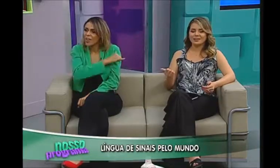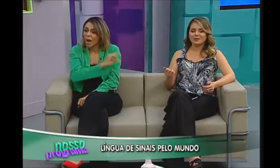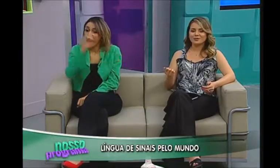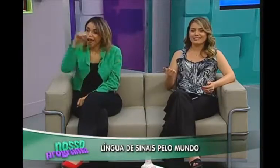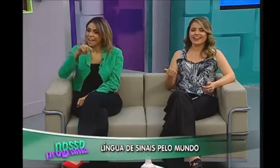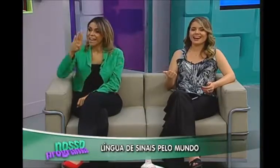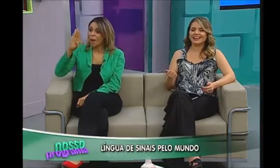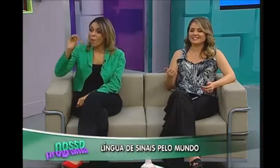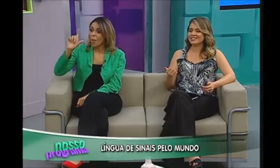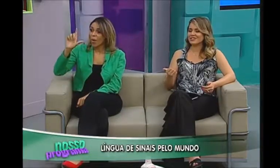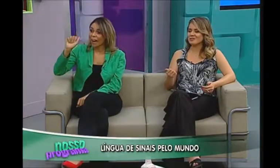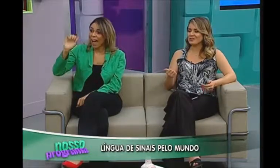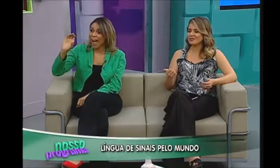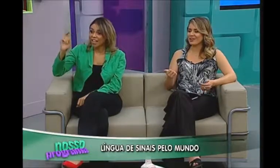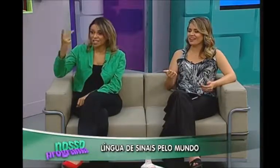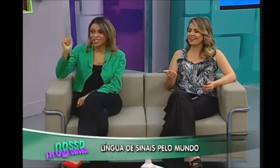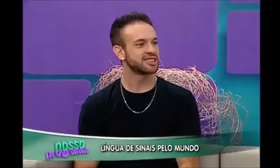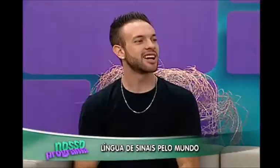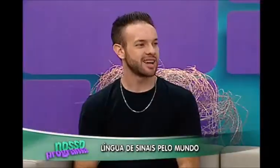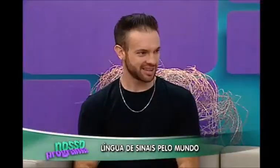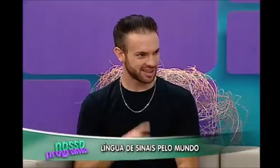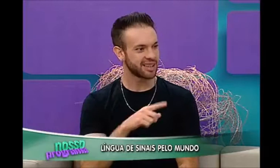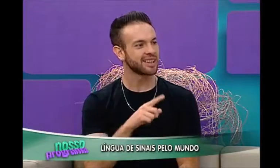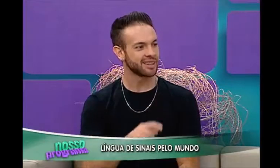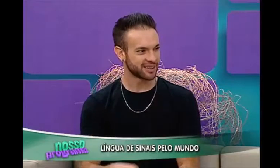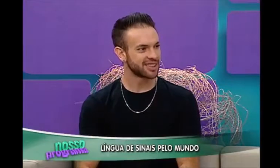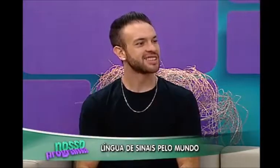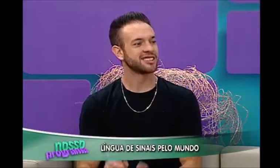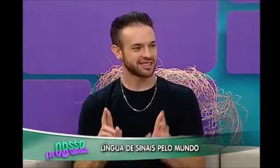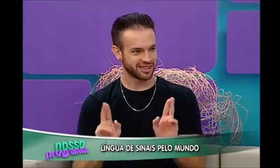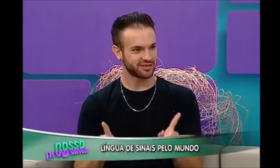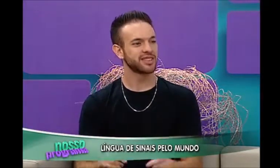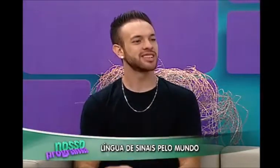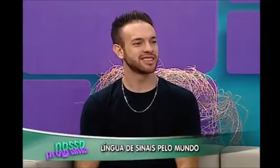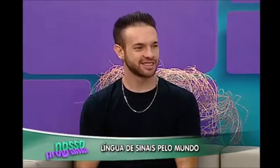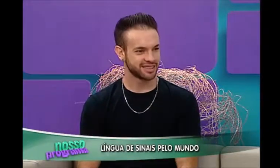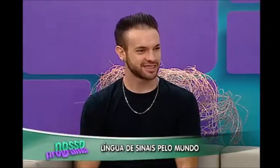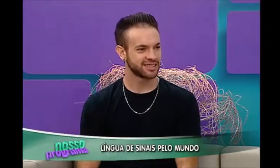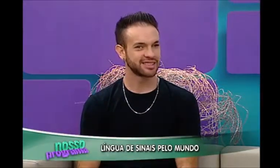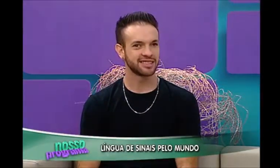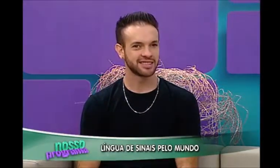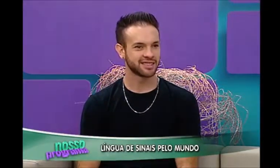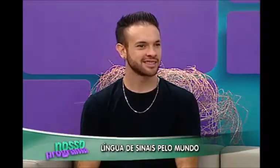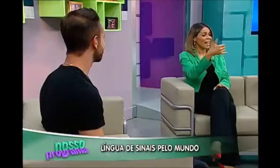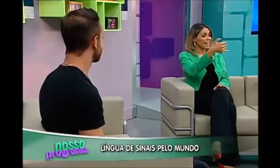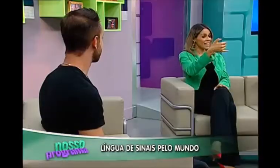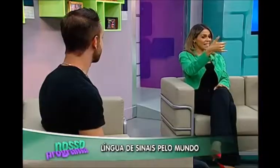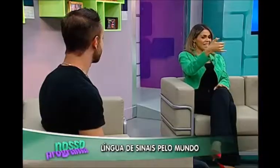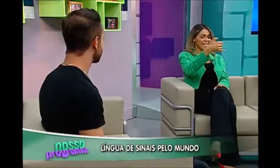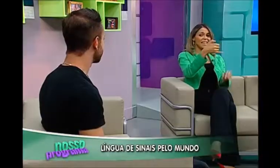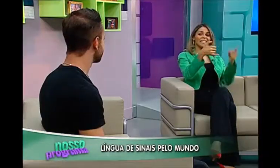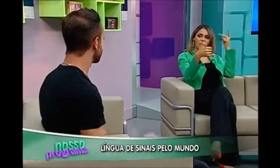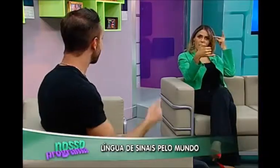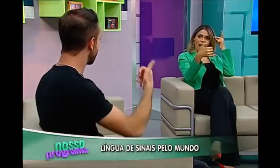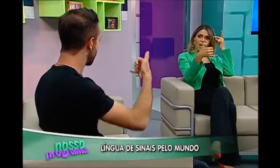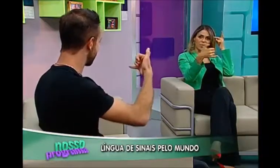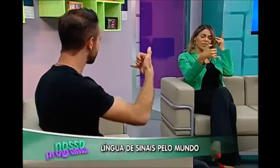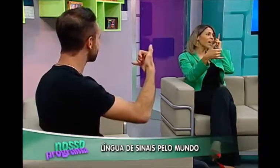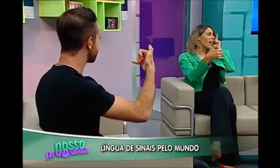os sinais que a gente pode falar também no caso da caneta. É isso. Como que é então? Caneta aqui. Caneta aqui, caneta São Paulo. É assim.